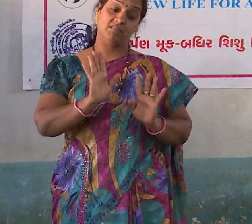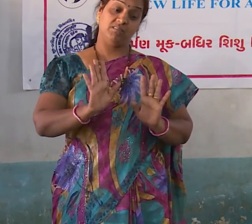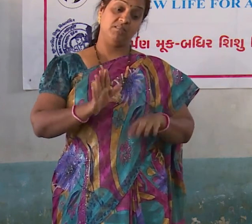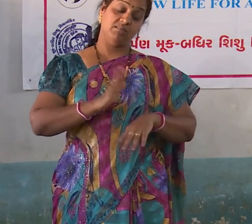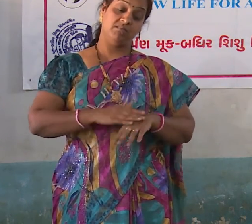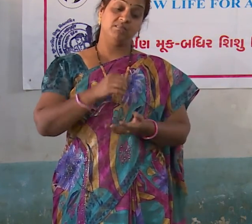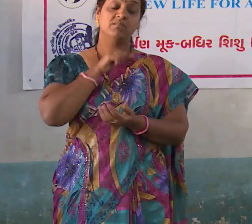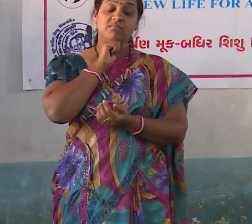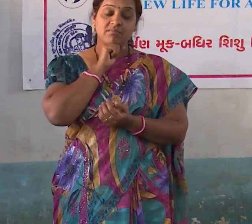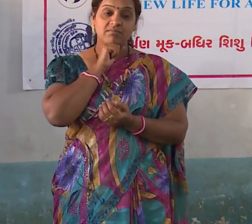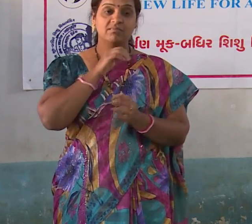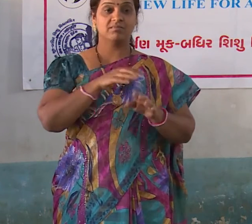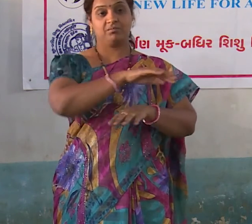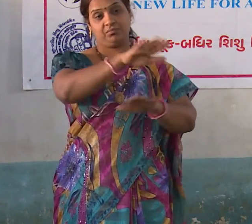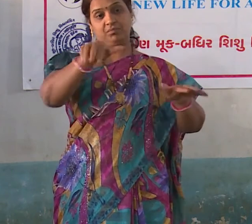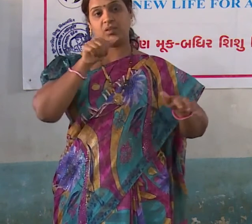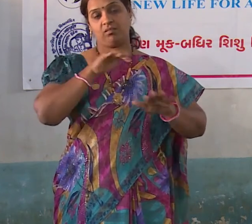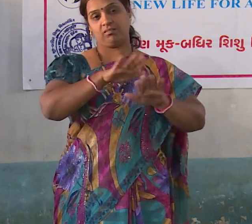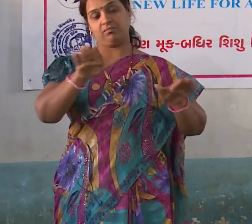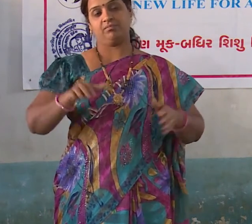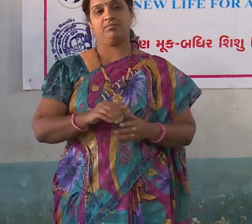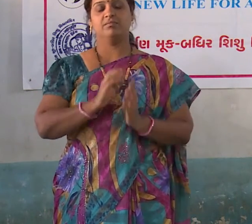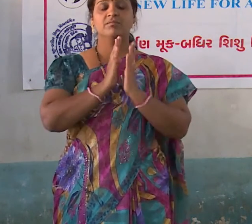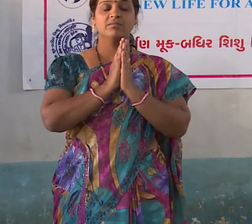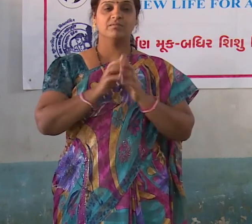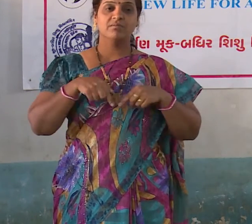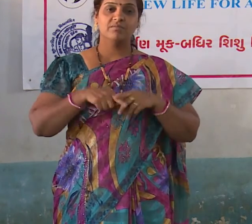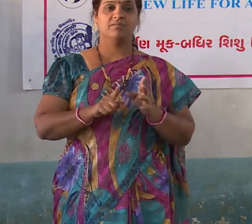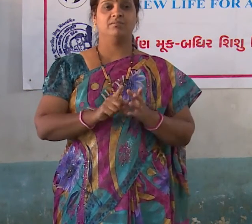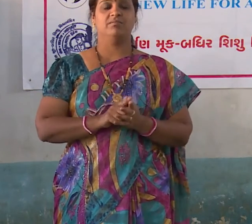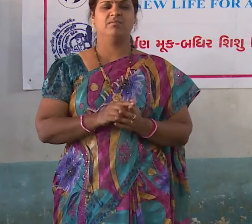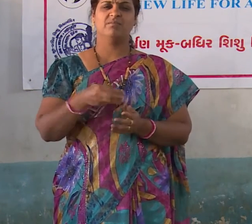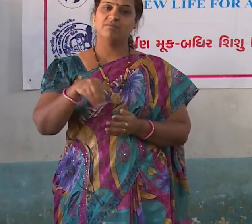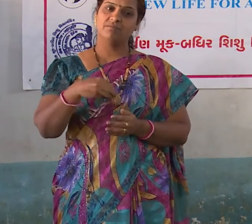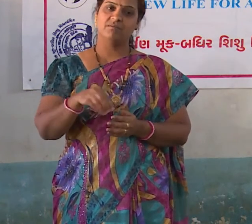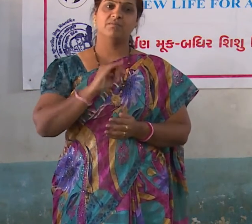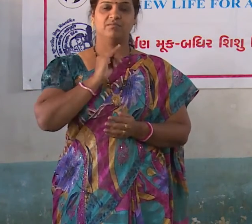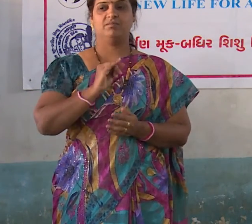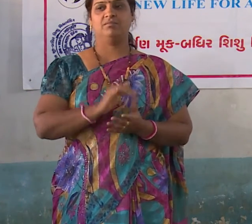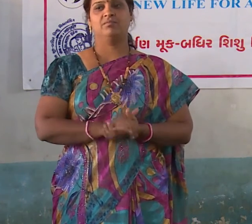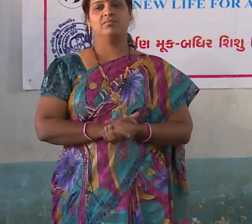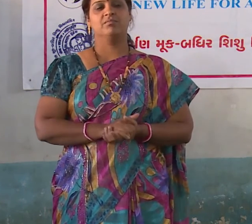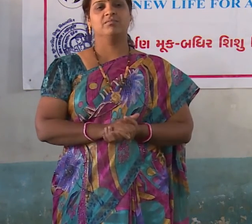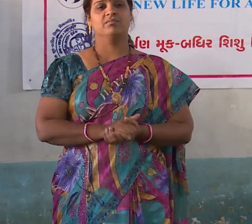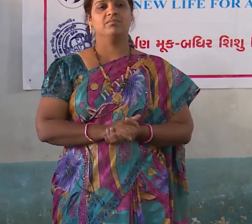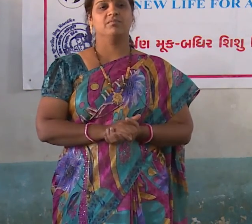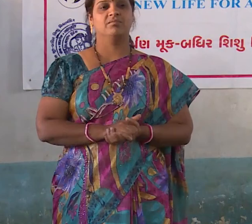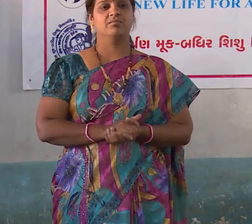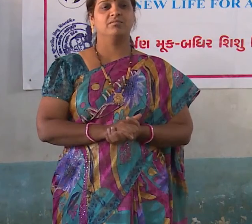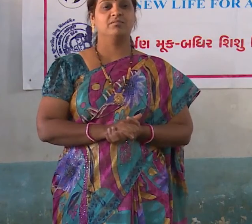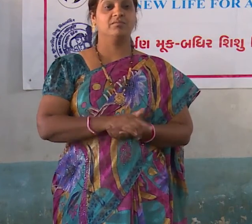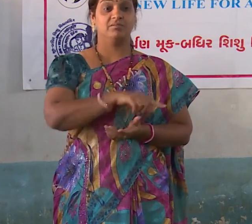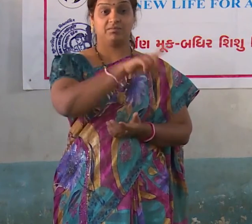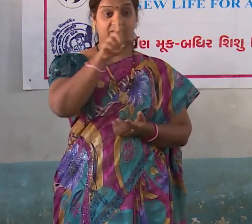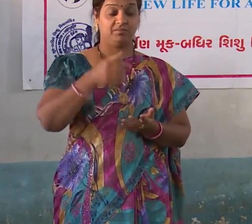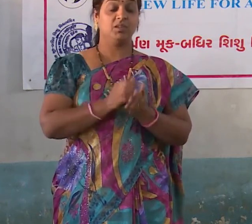कि भगवान के पास जाना एकदम सहज है, मुश्किल नहीं, लेकिन भगवान का बच्चा बनना जरूरी